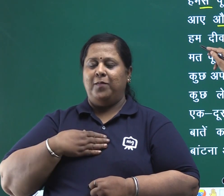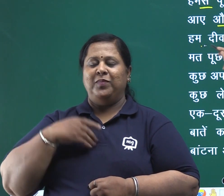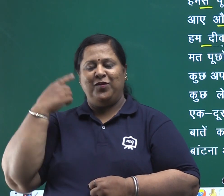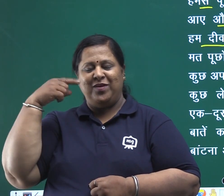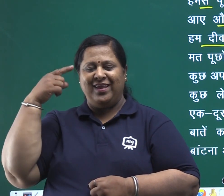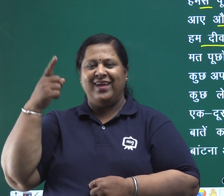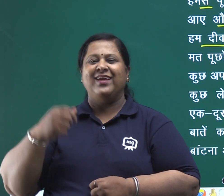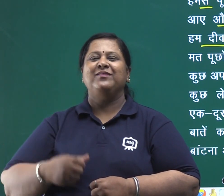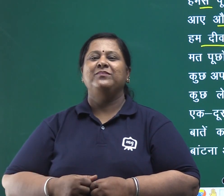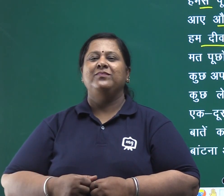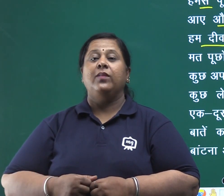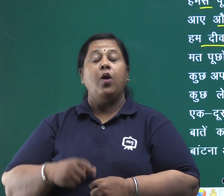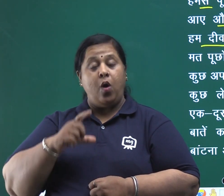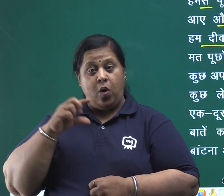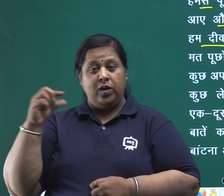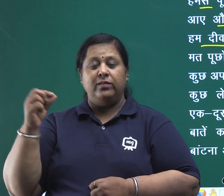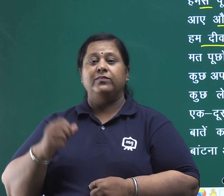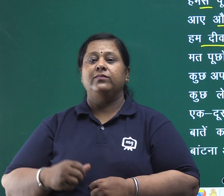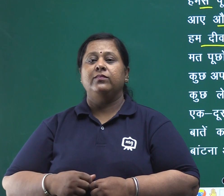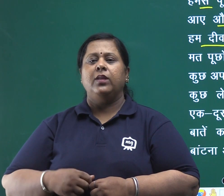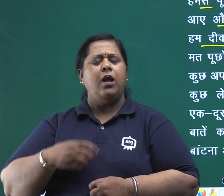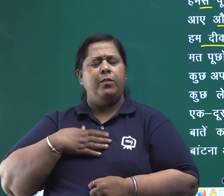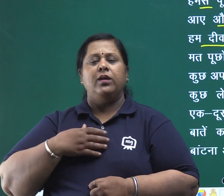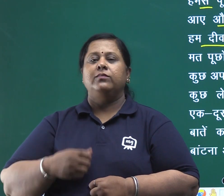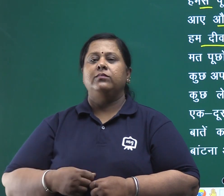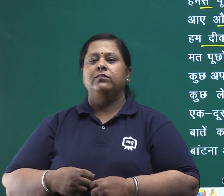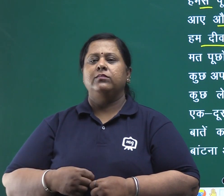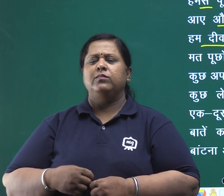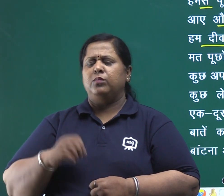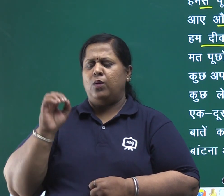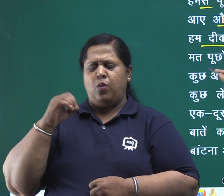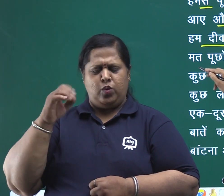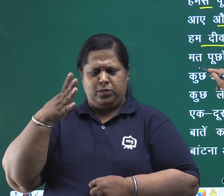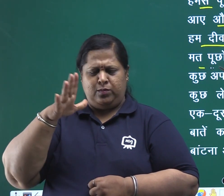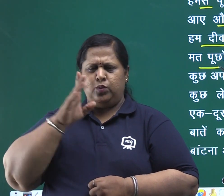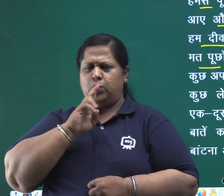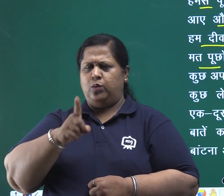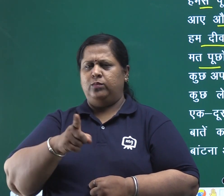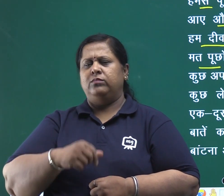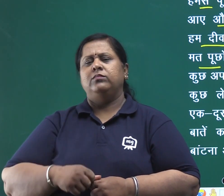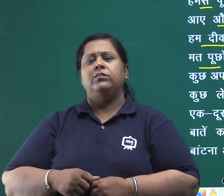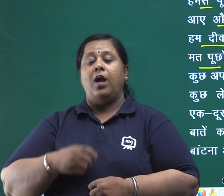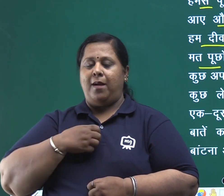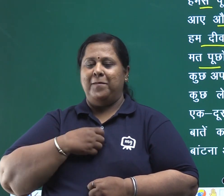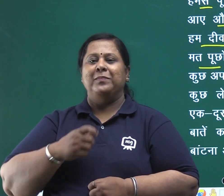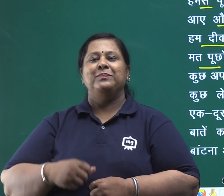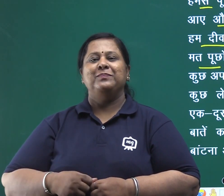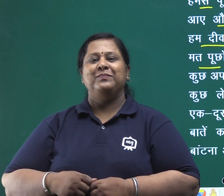हैं और हमें कुछ मत पूछो।